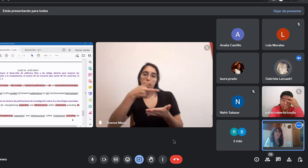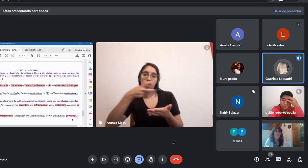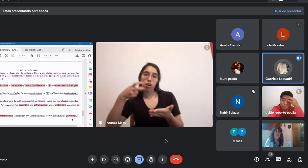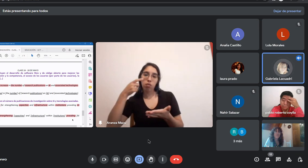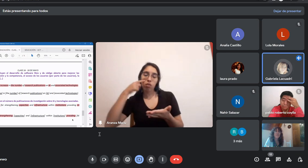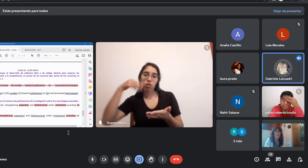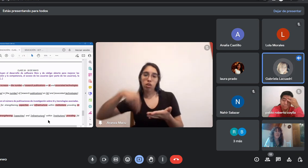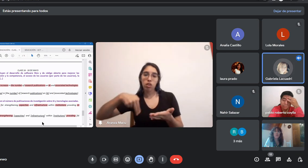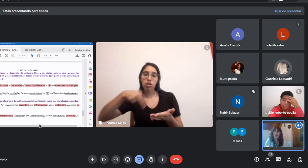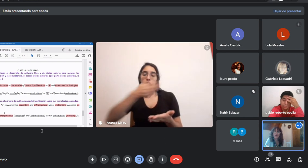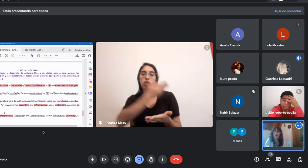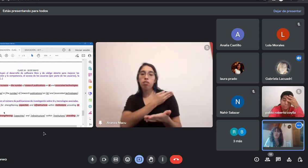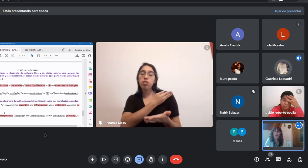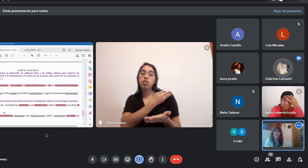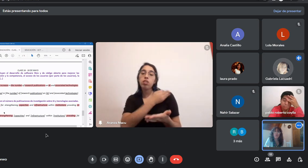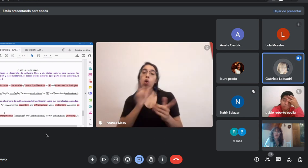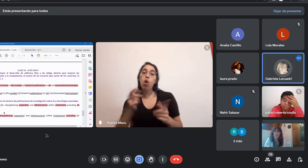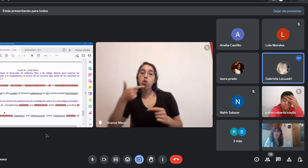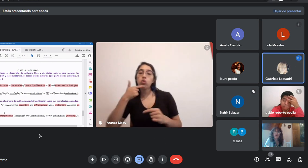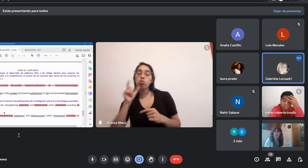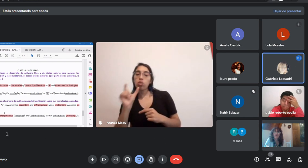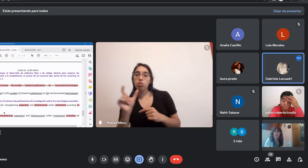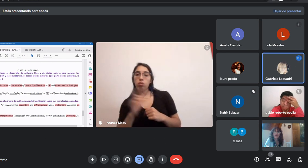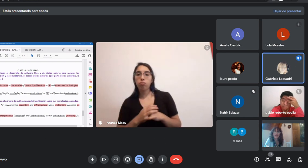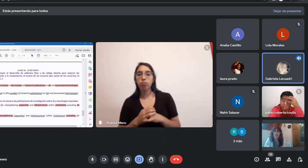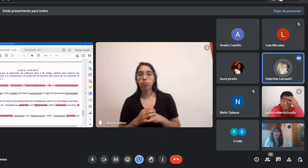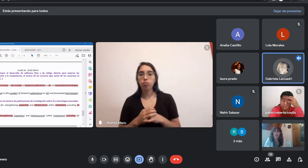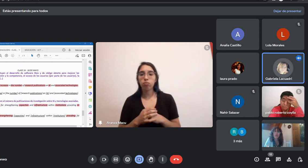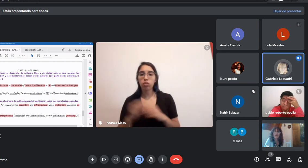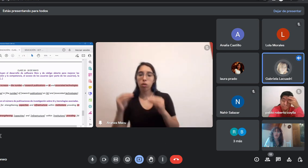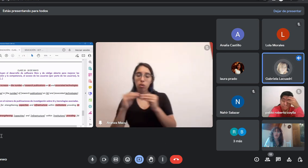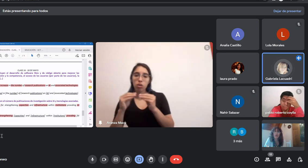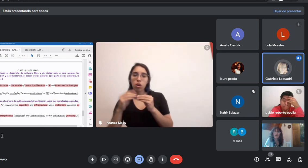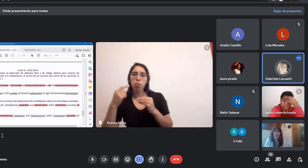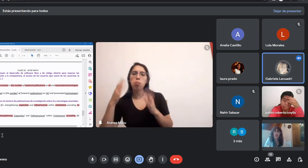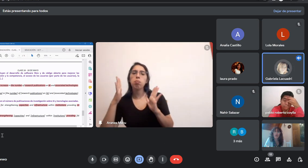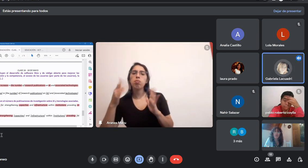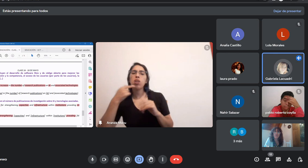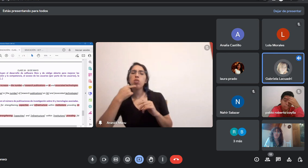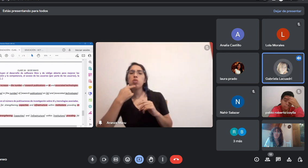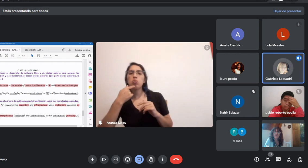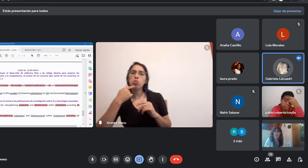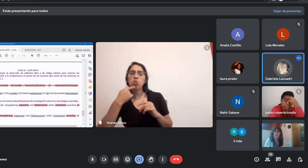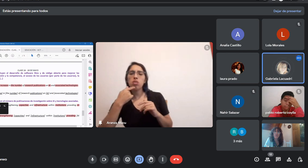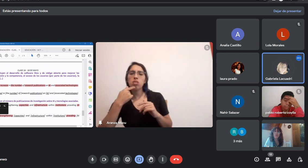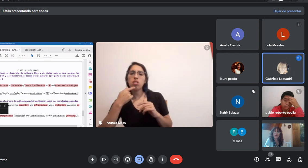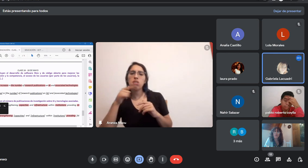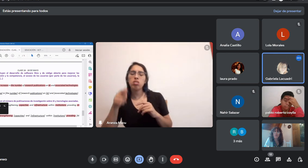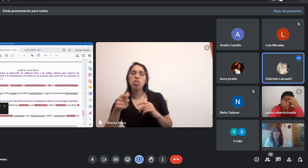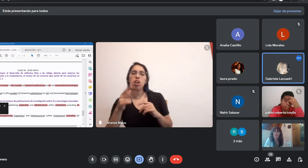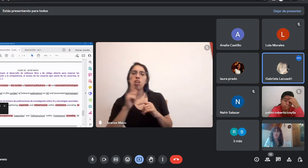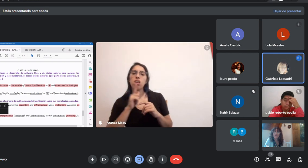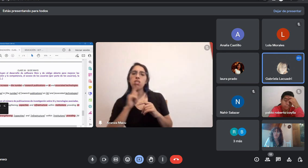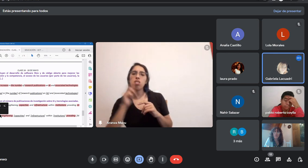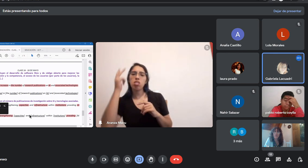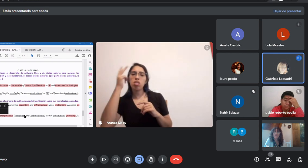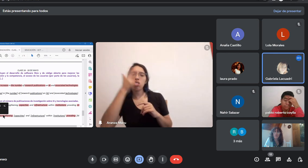Profe, disculpe, Sí. el there is Sí. queda, está marcado.